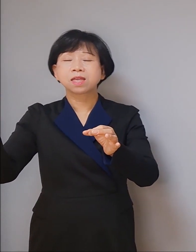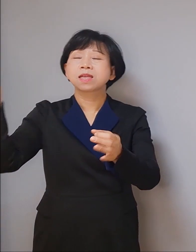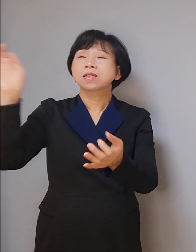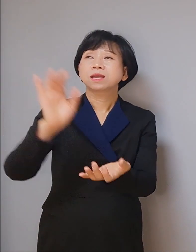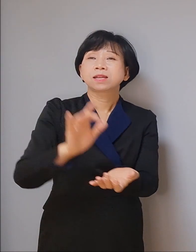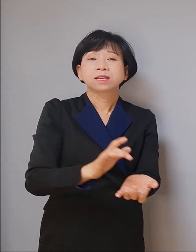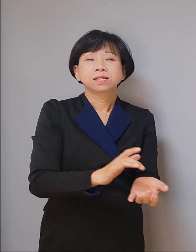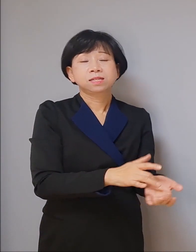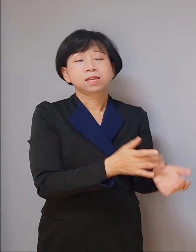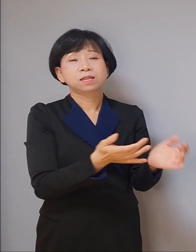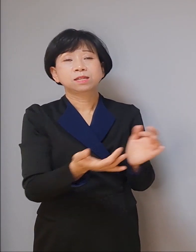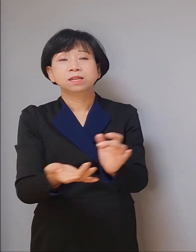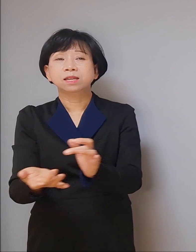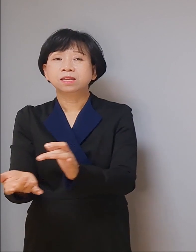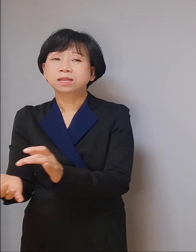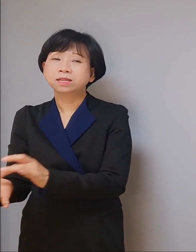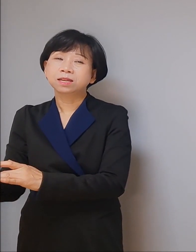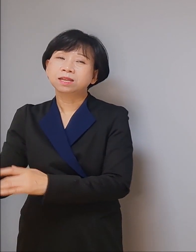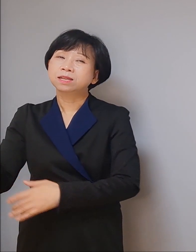부르네.